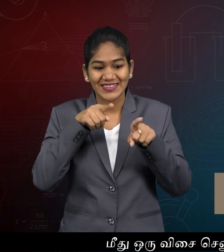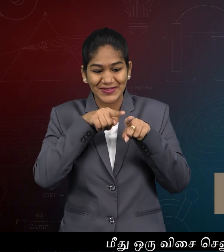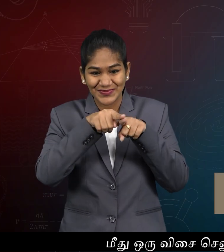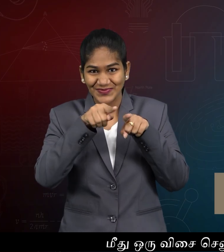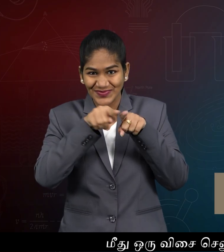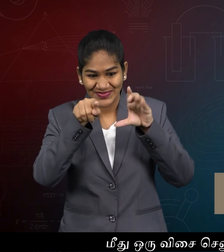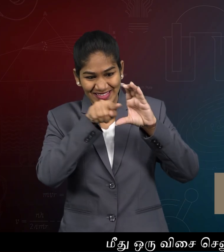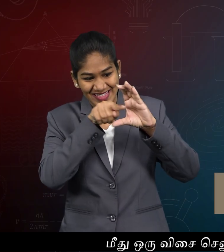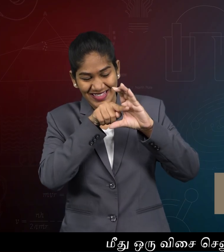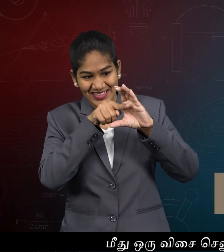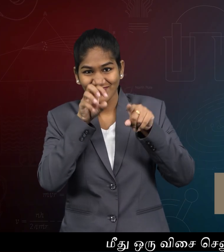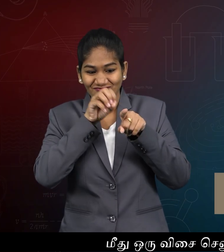விசை செலுத்தப்படுவதை குறிக்கிறது.